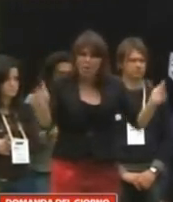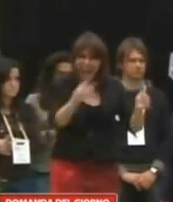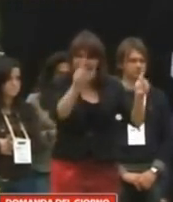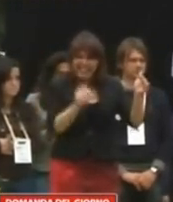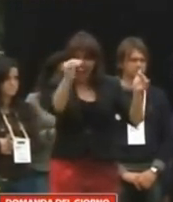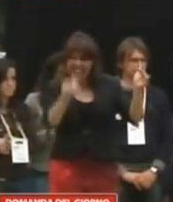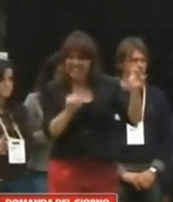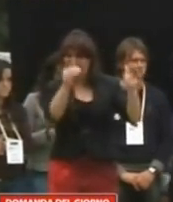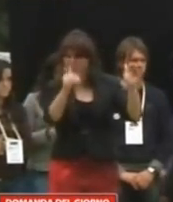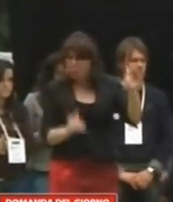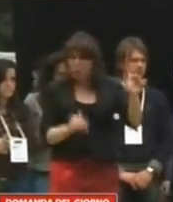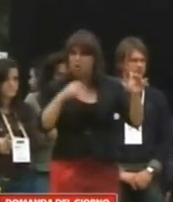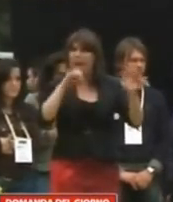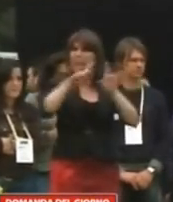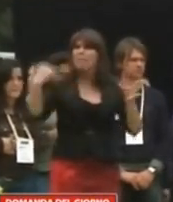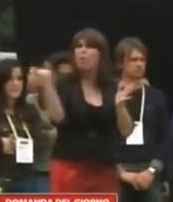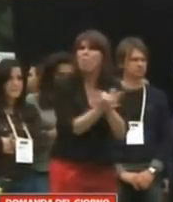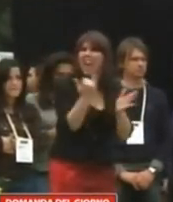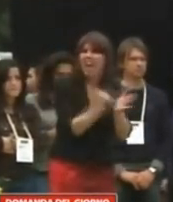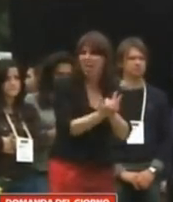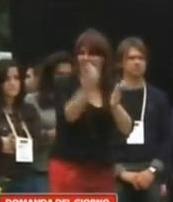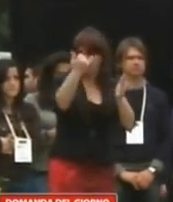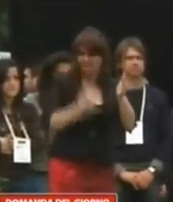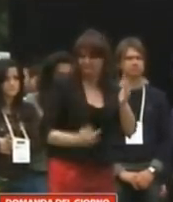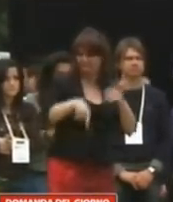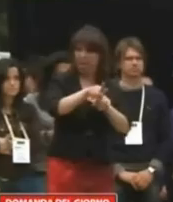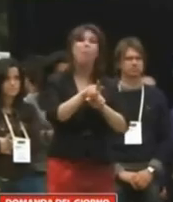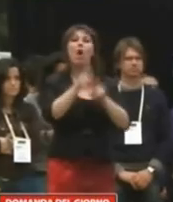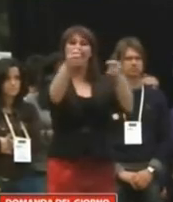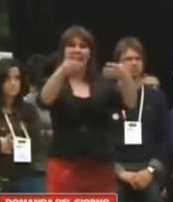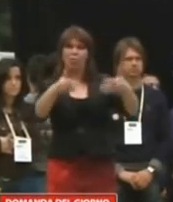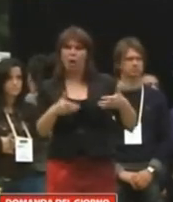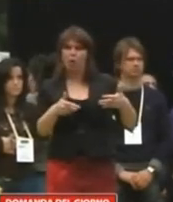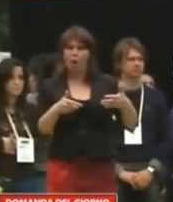paese semilibero nella graduatoria